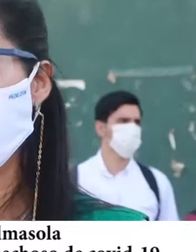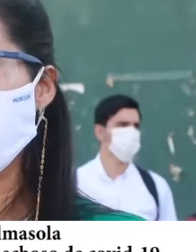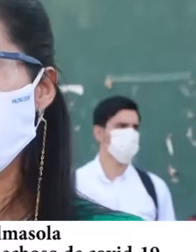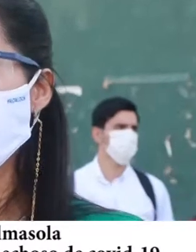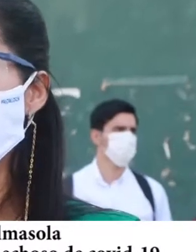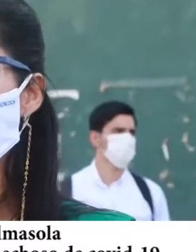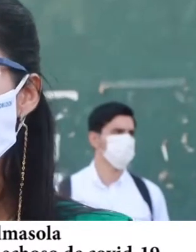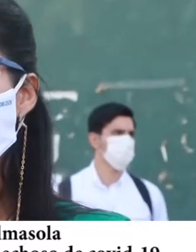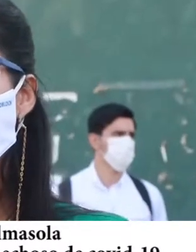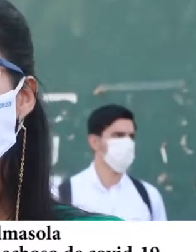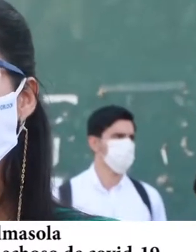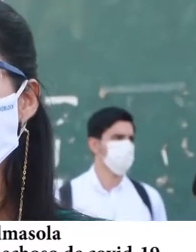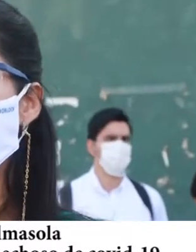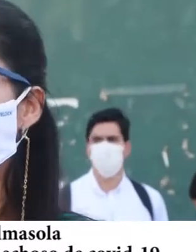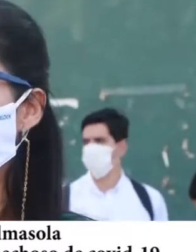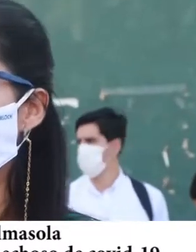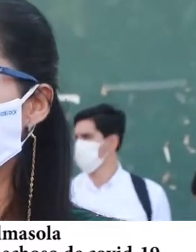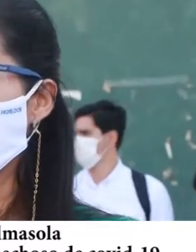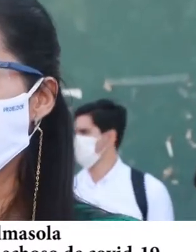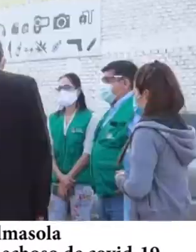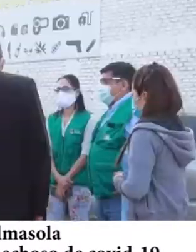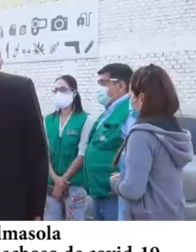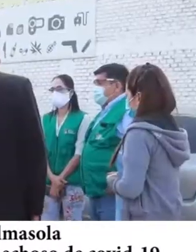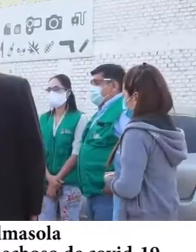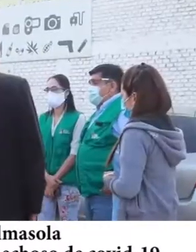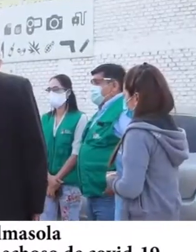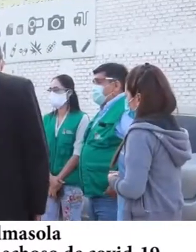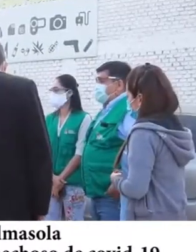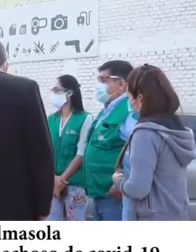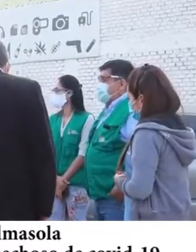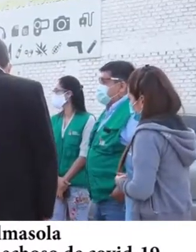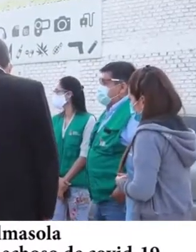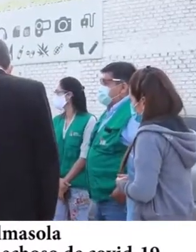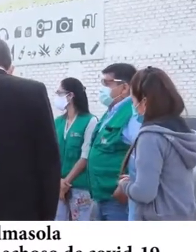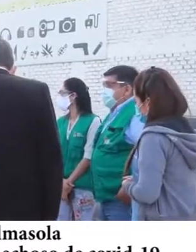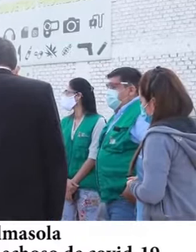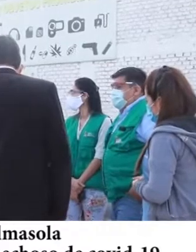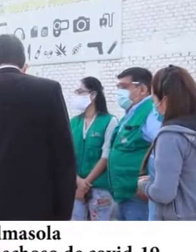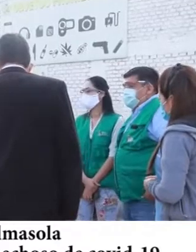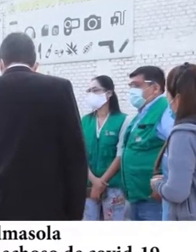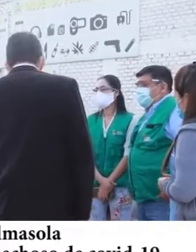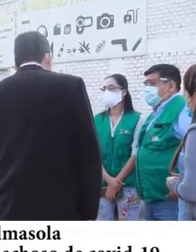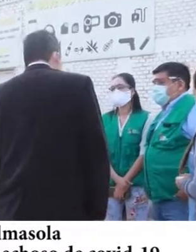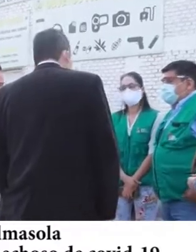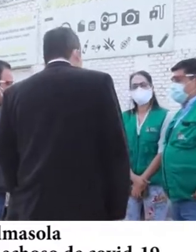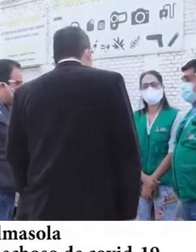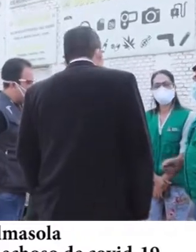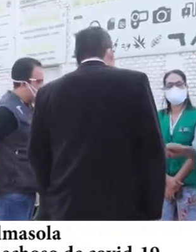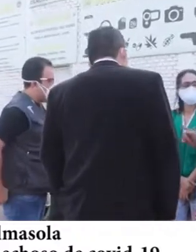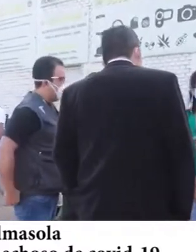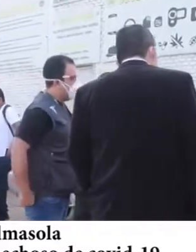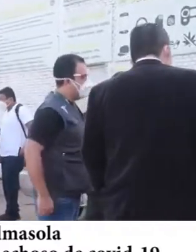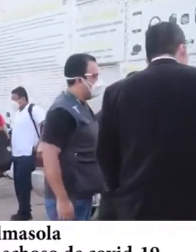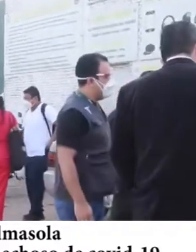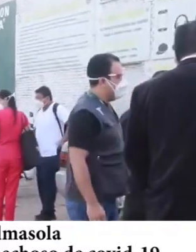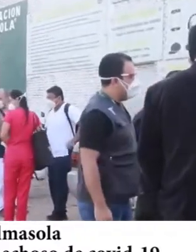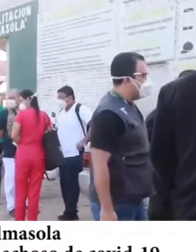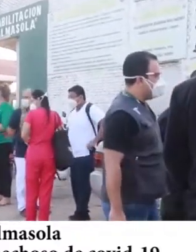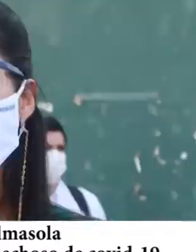Estamos aquí en el penal de Palmasola con nuestras brigadas médicas para atender también a los internos. Estamos con el coronel Céspedes,